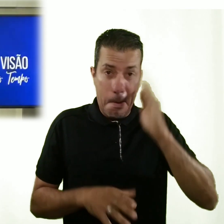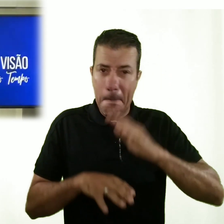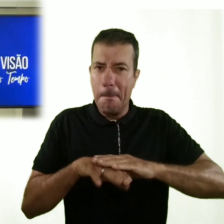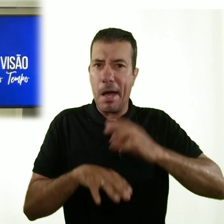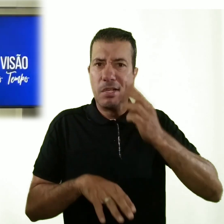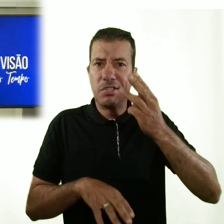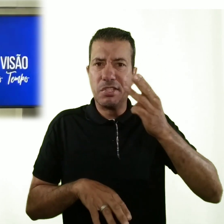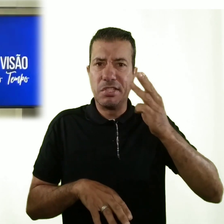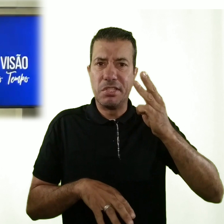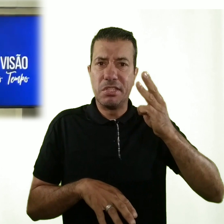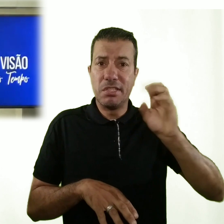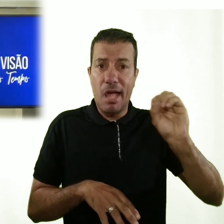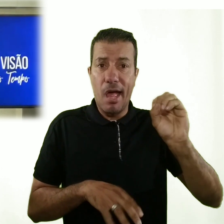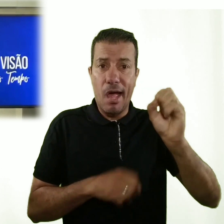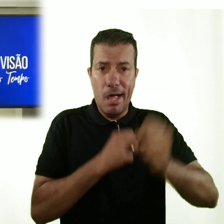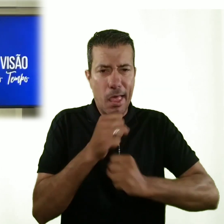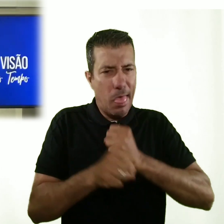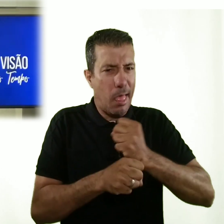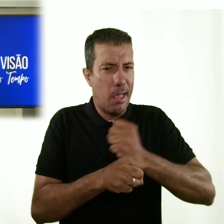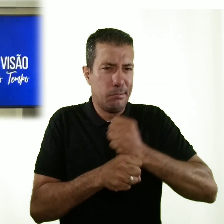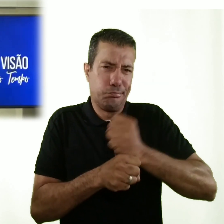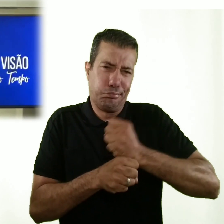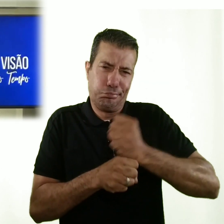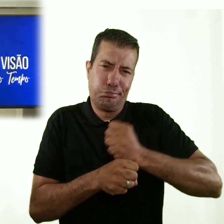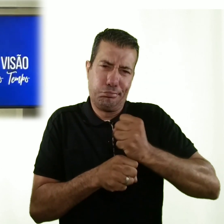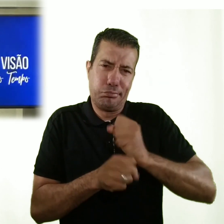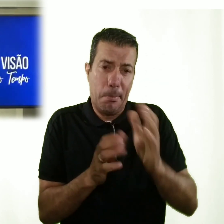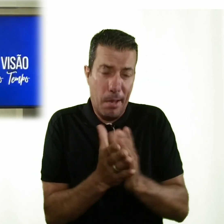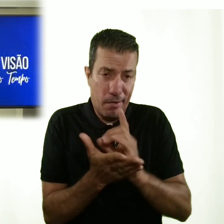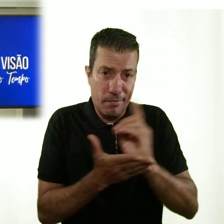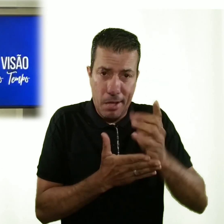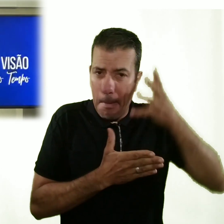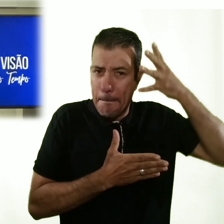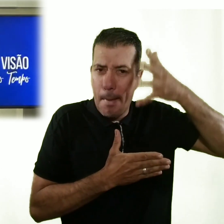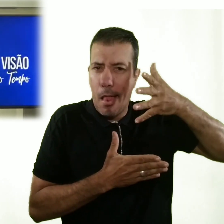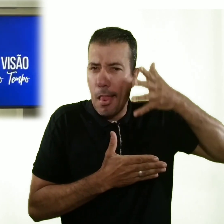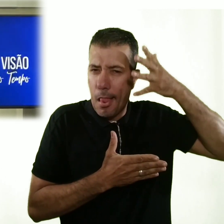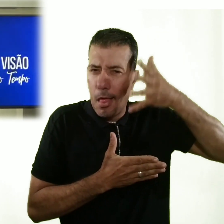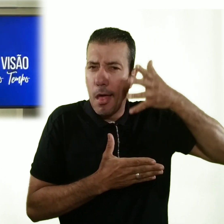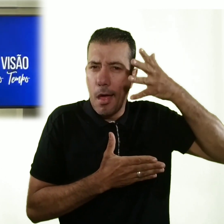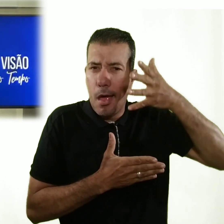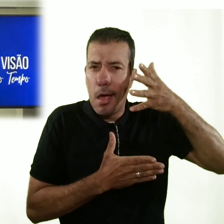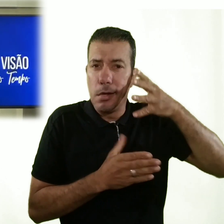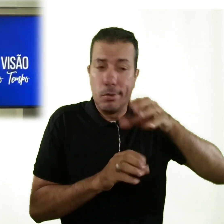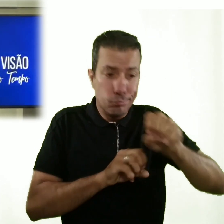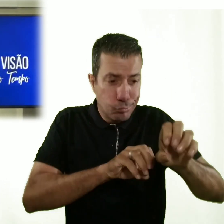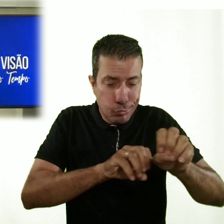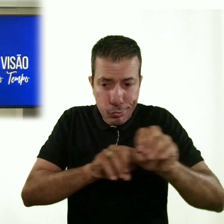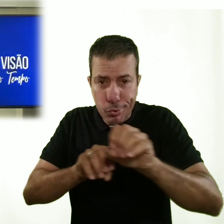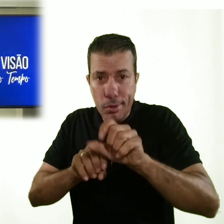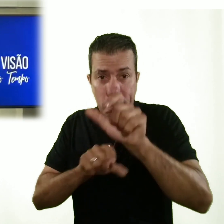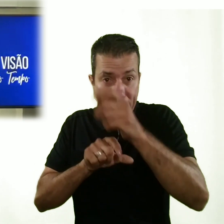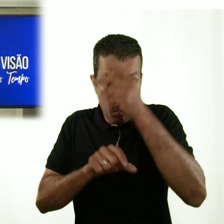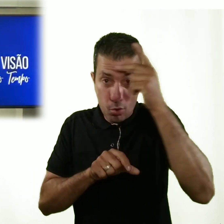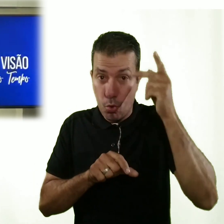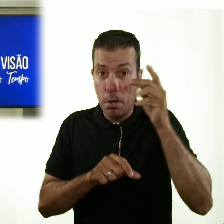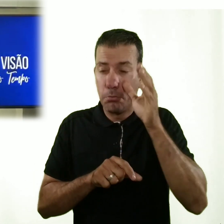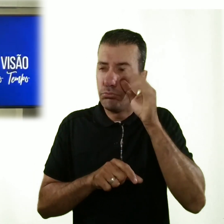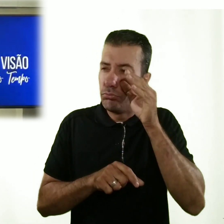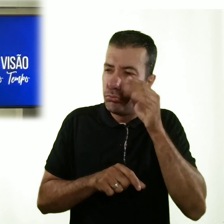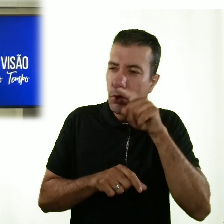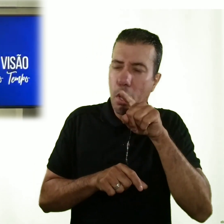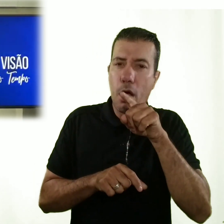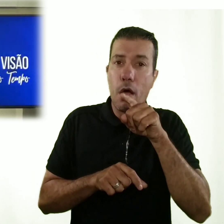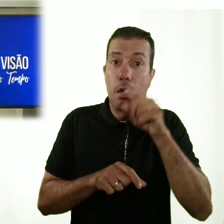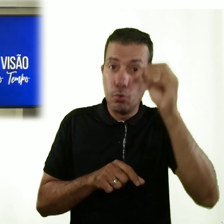ao estudo da Bíblia, a oferecer seminários, palestras, aulas para pessoas interessadas em conhecimento, assim como